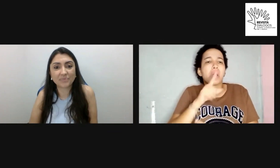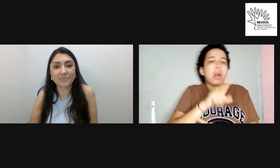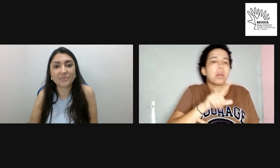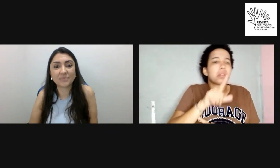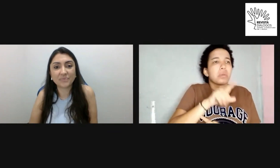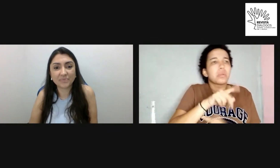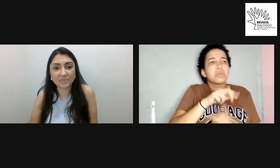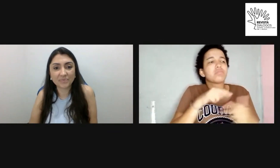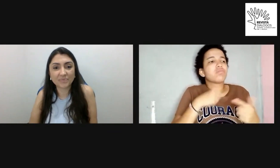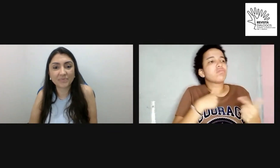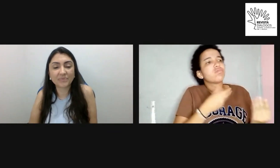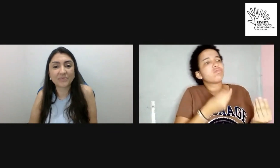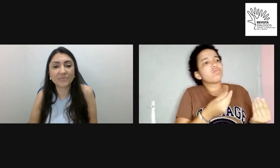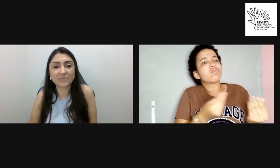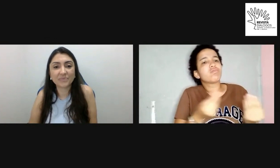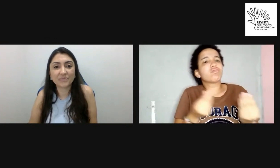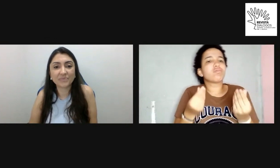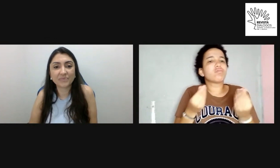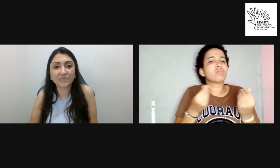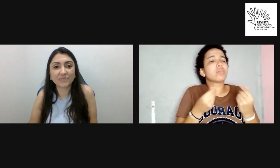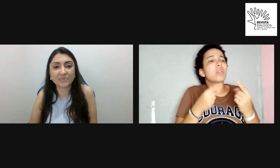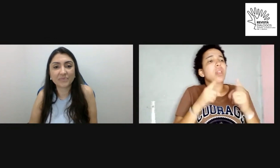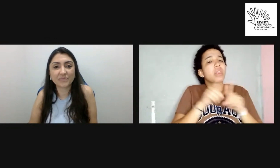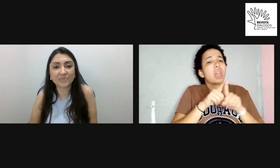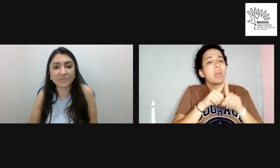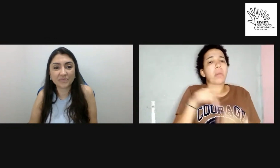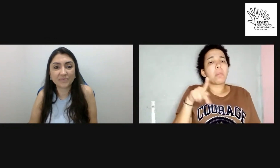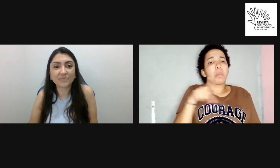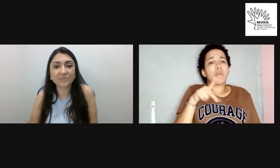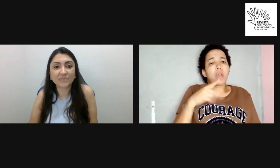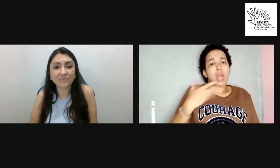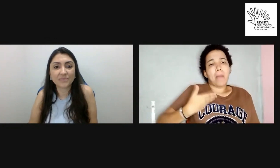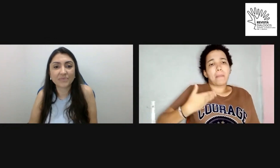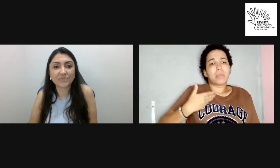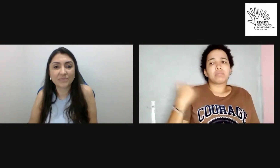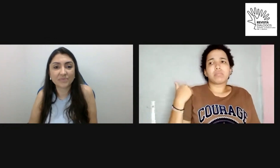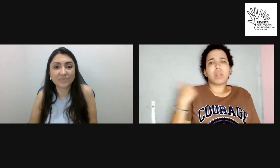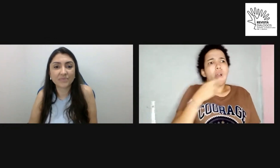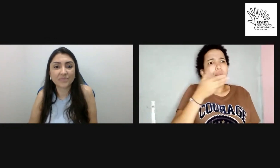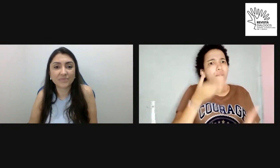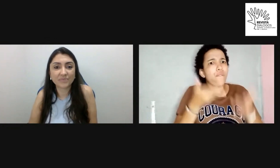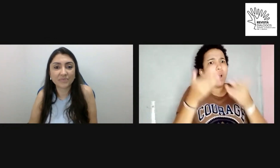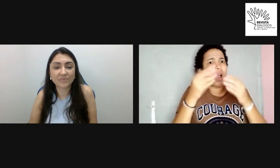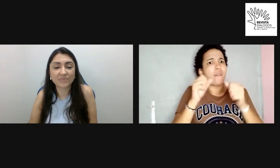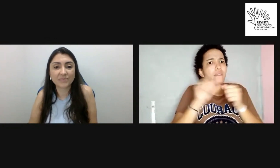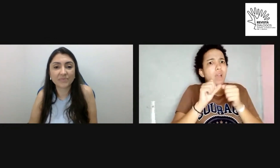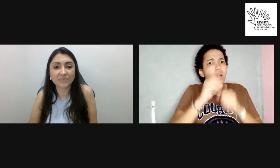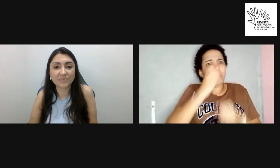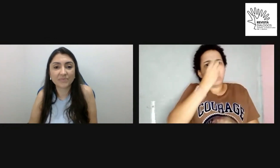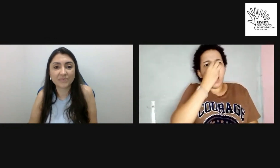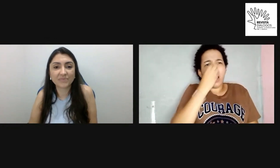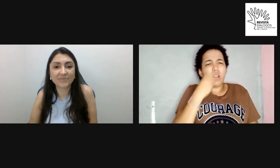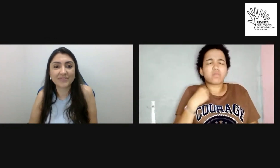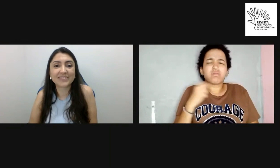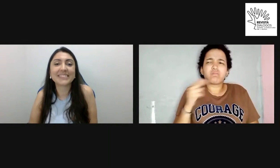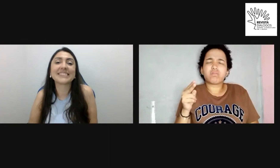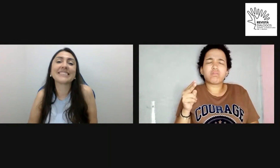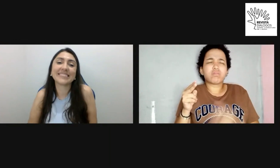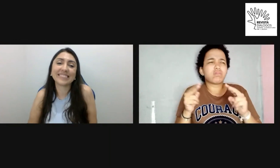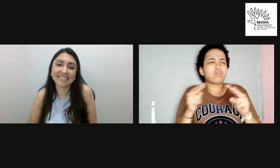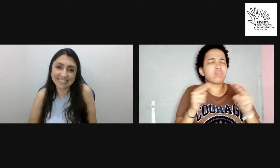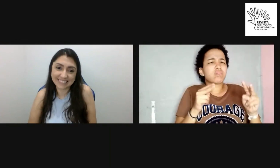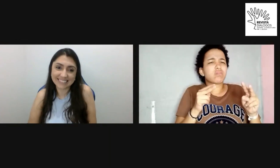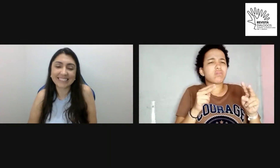poesia, literatura, já possuía essa essência. E também uma professora amiga minha me disse, vai atuar como